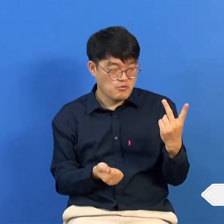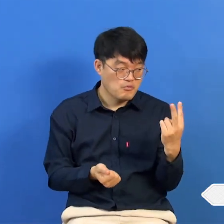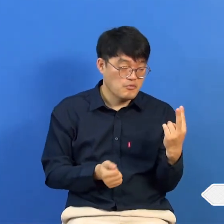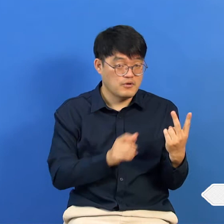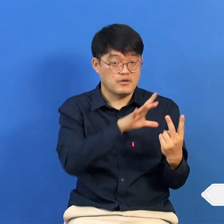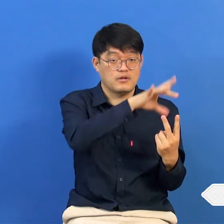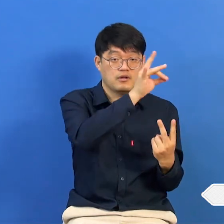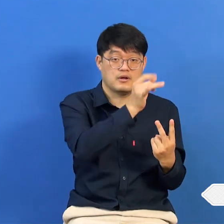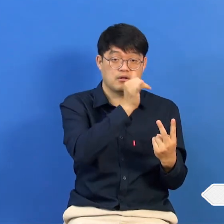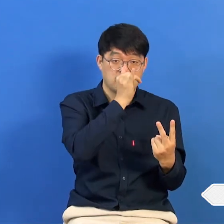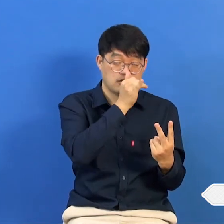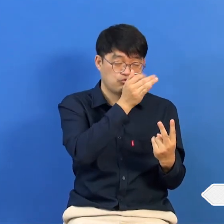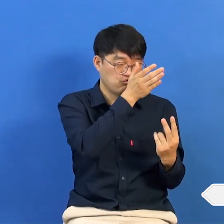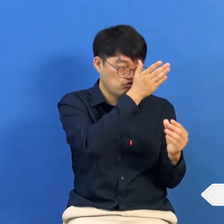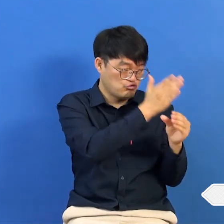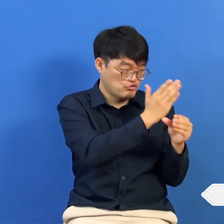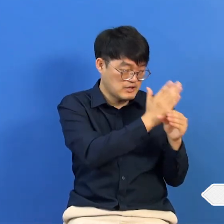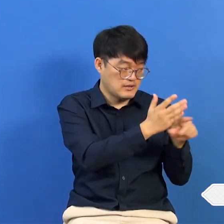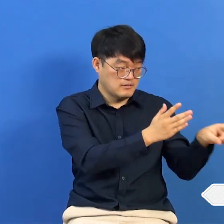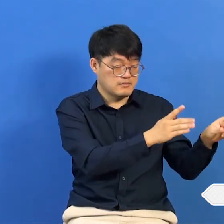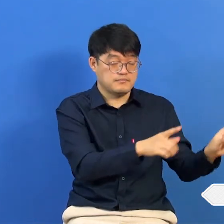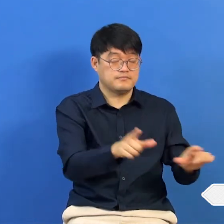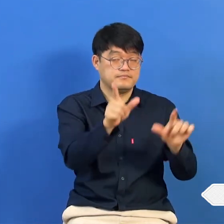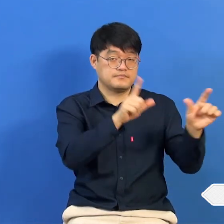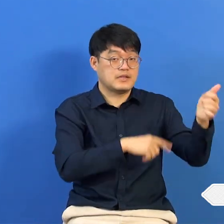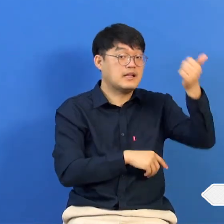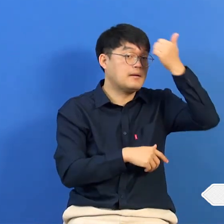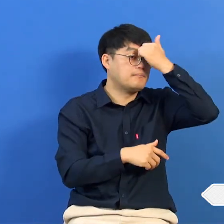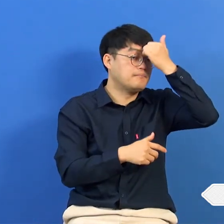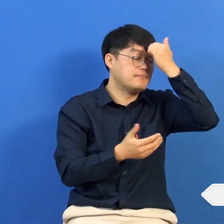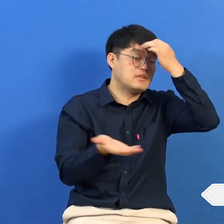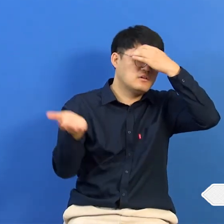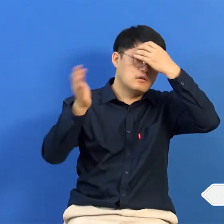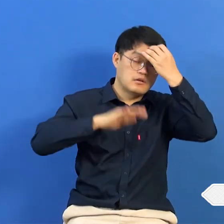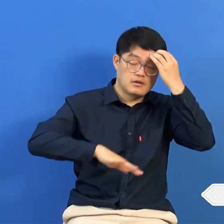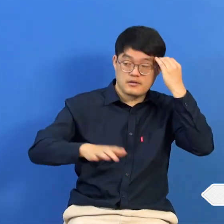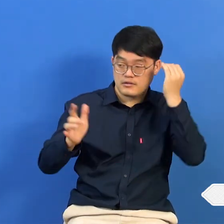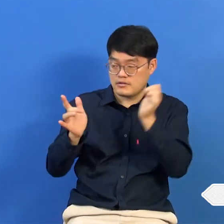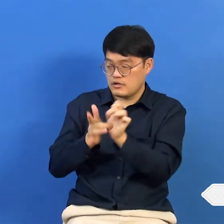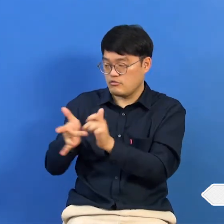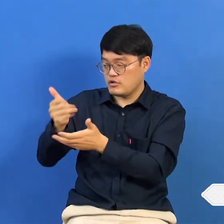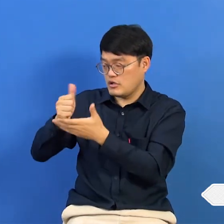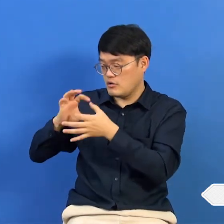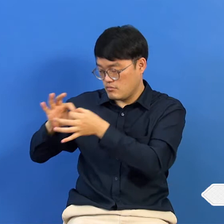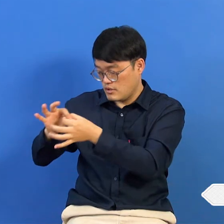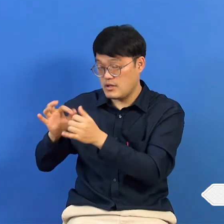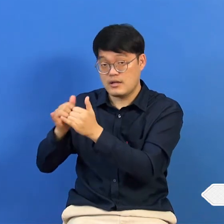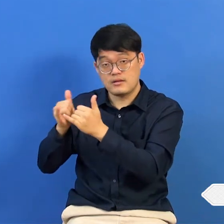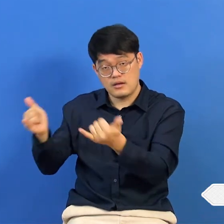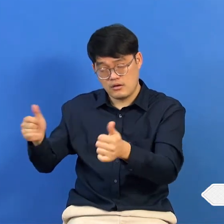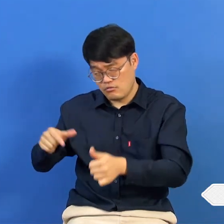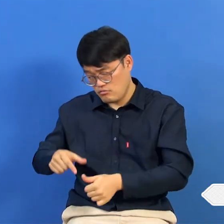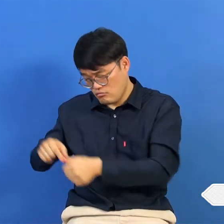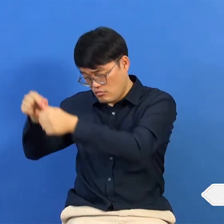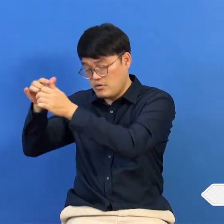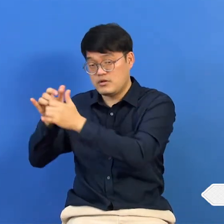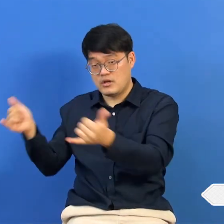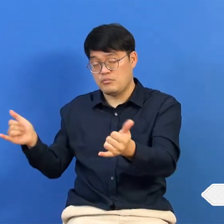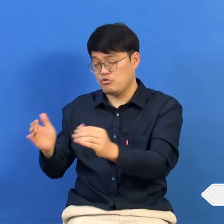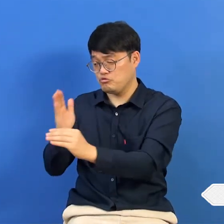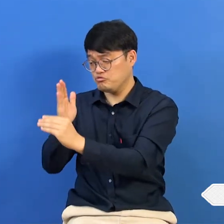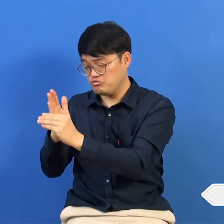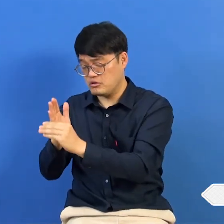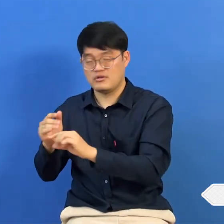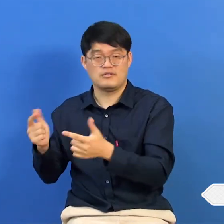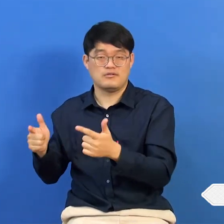있는 중립지대에 있었습니다. 그러나 예수님에게 속해서 구원받은 사람은 중립적인 존재가